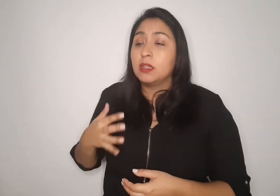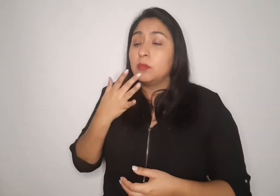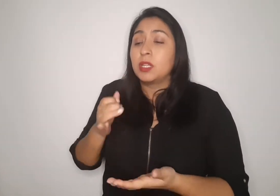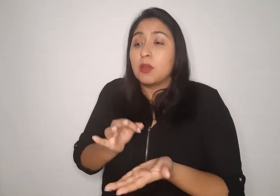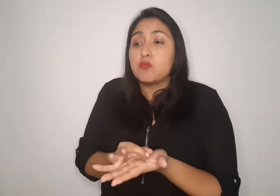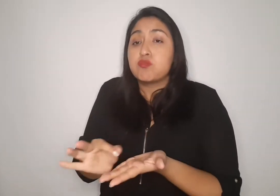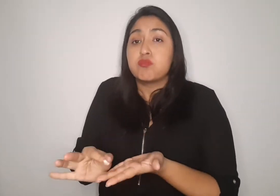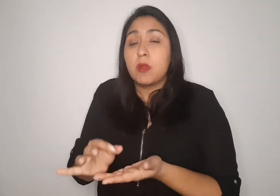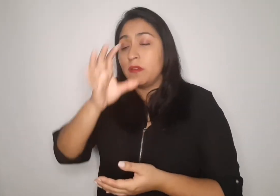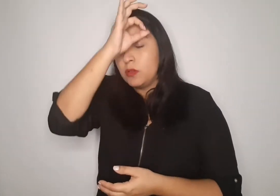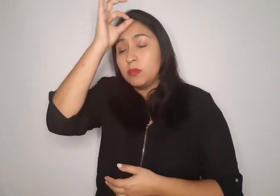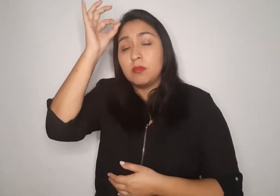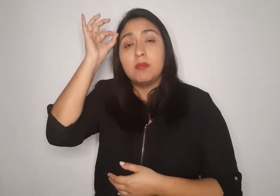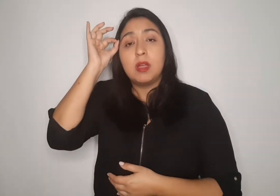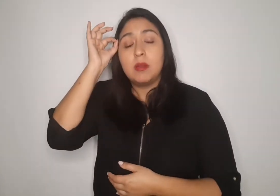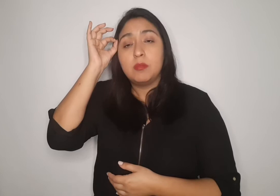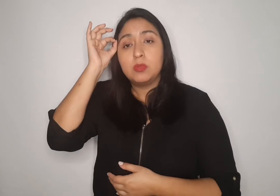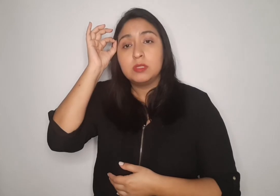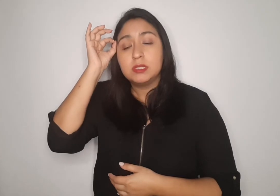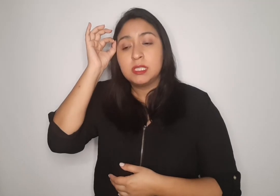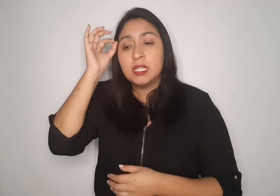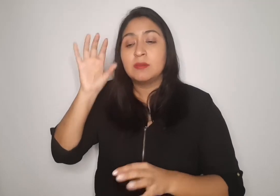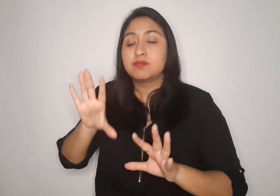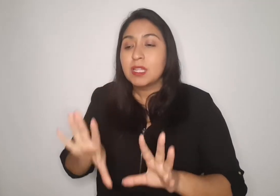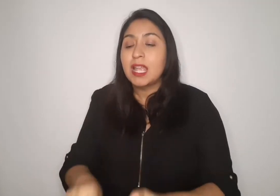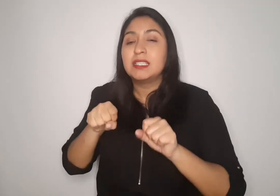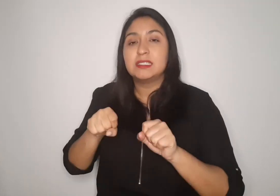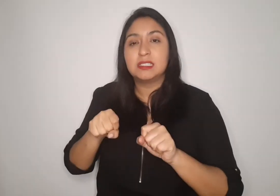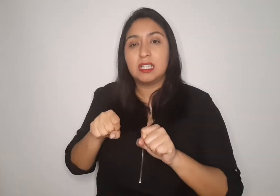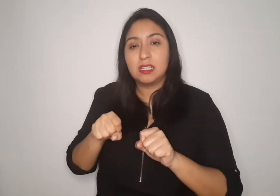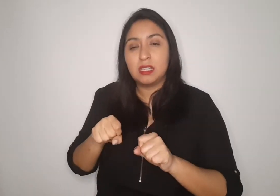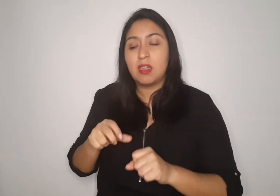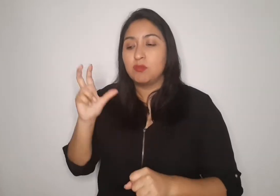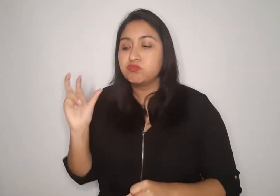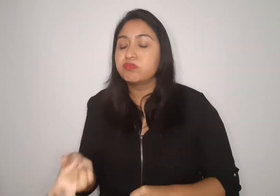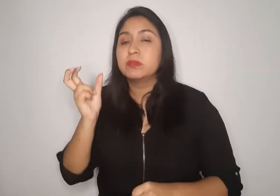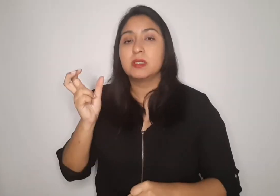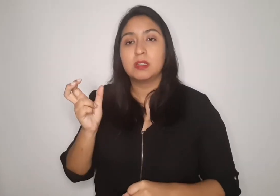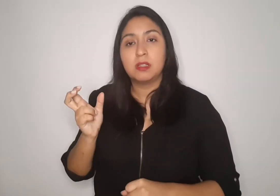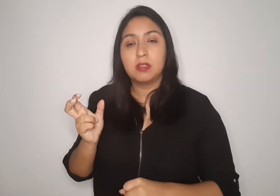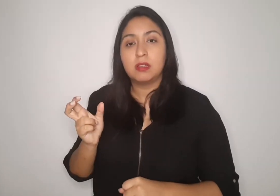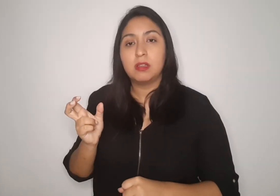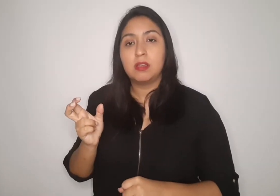sido sometido y que ha sido saqueado el que toma, podríamos decir,